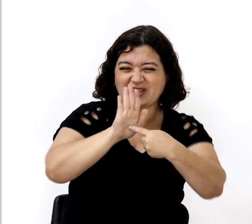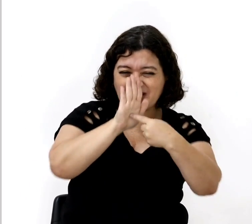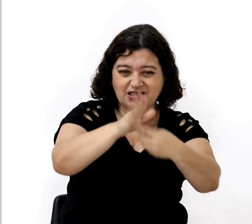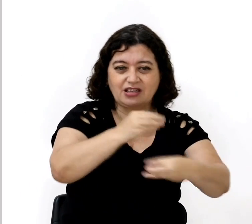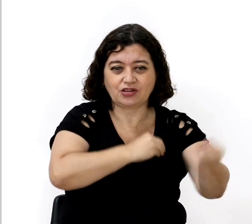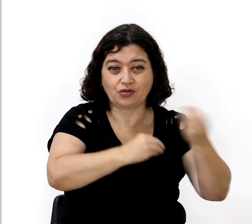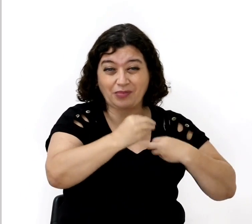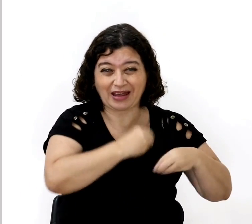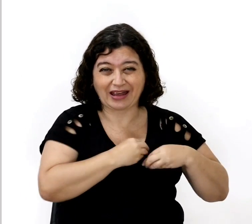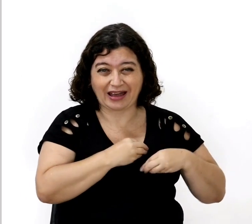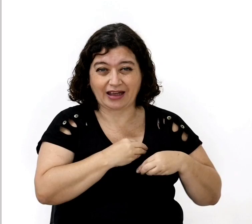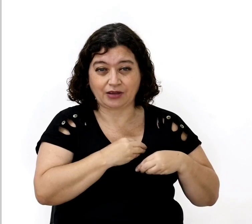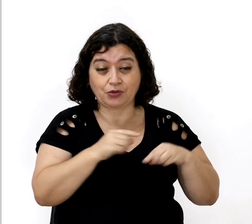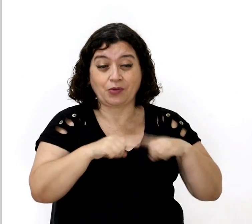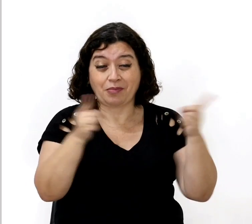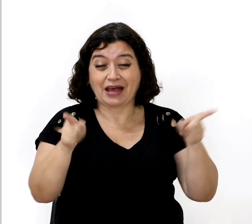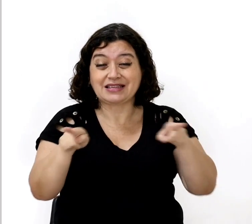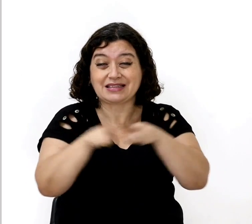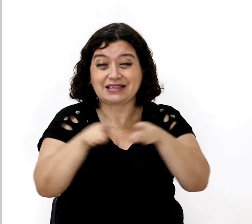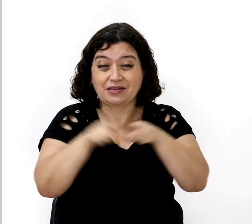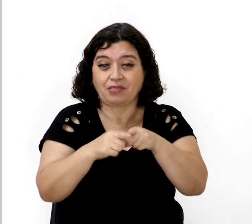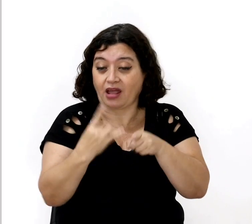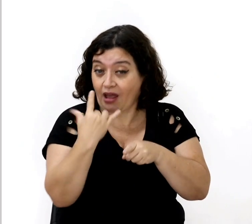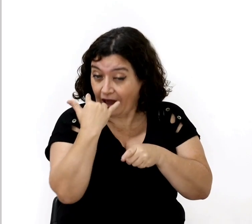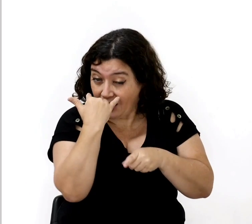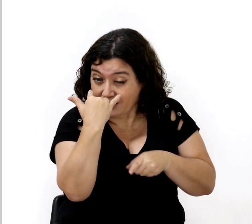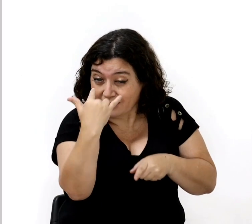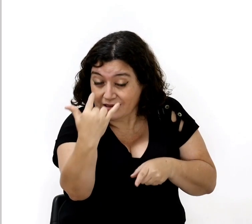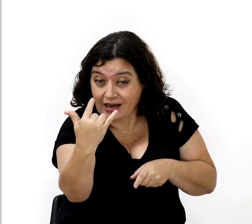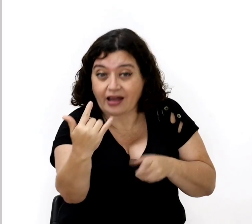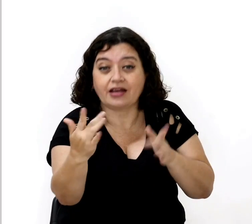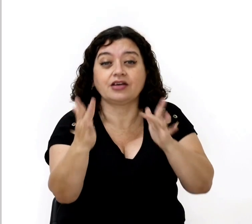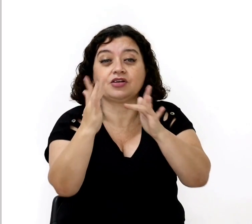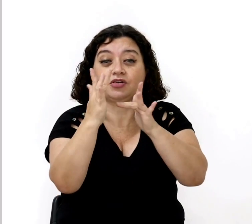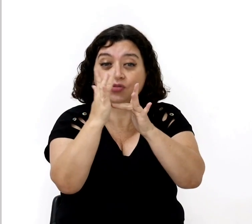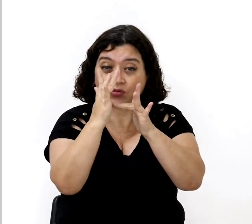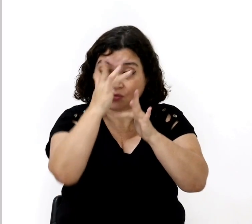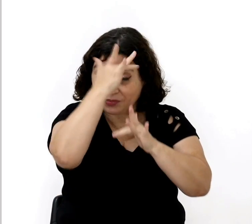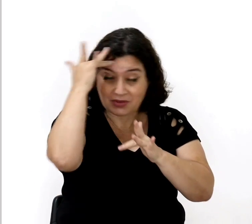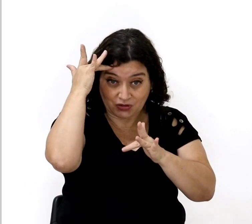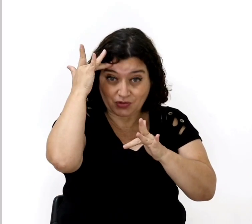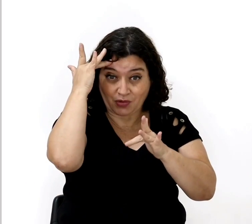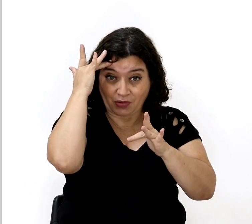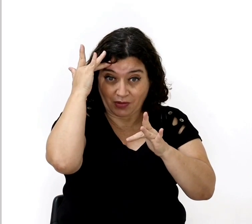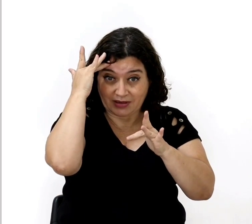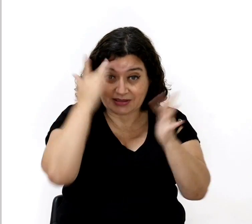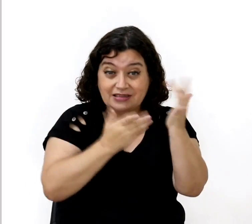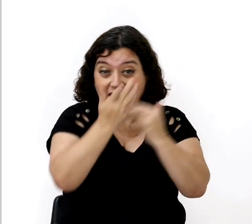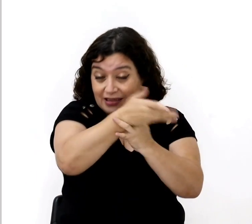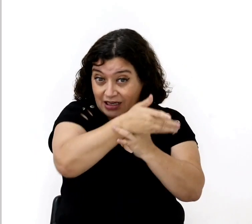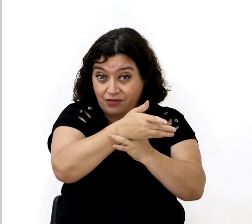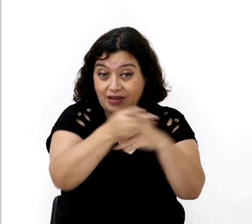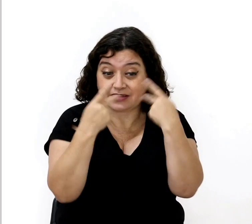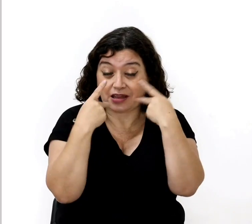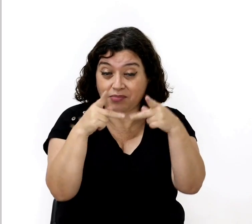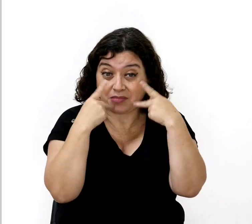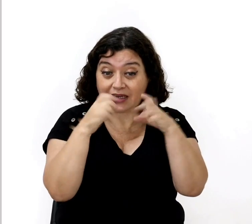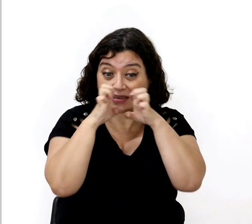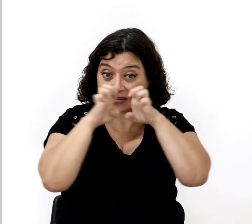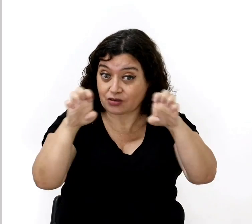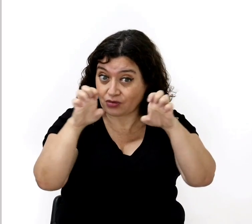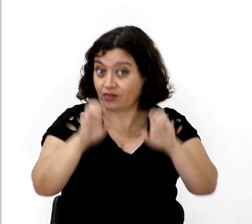pecado, mas será que nós também estamos atraindo pessoas pela pregação do Evangelho?